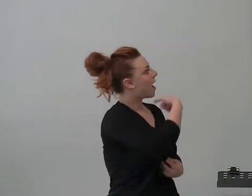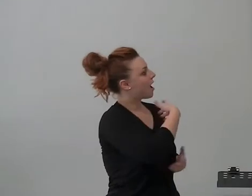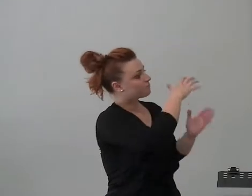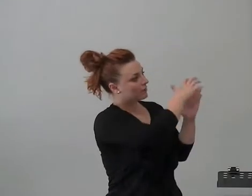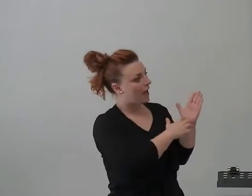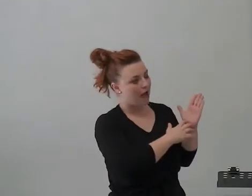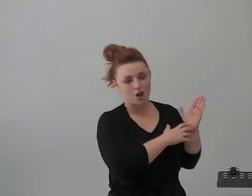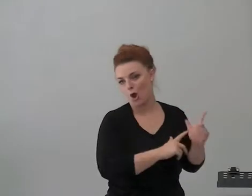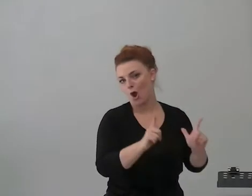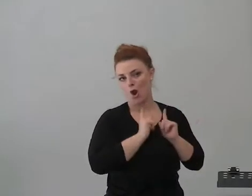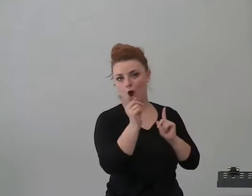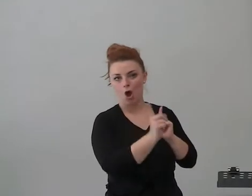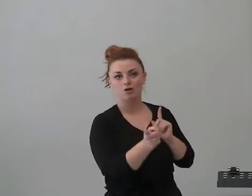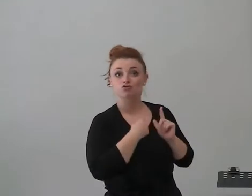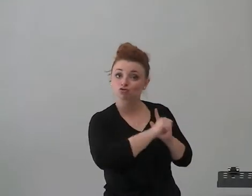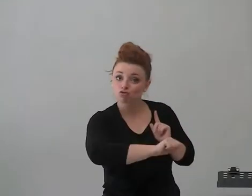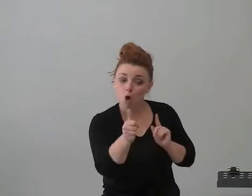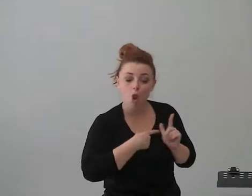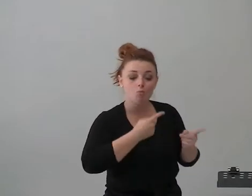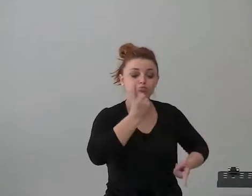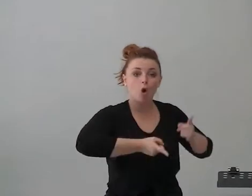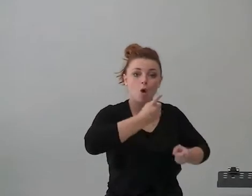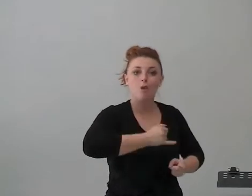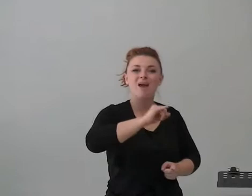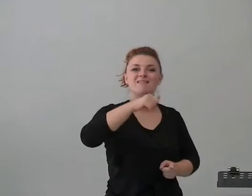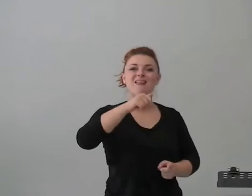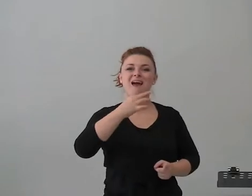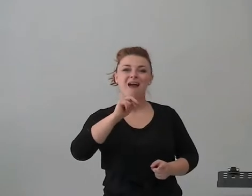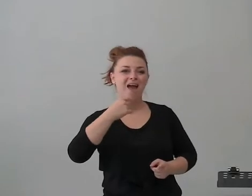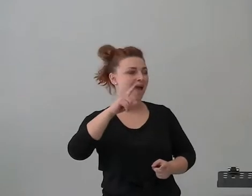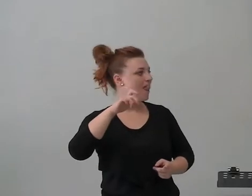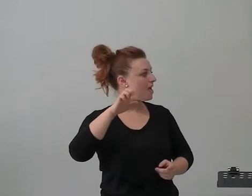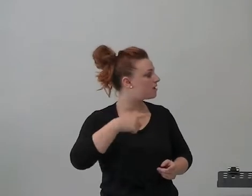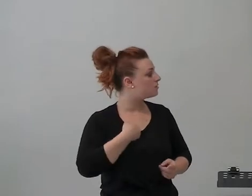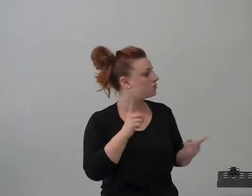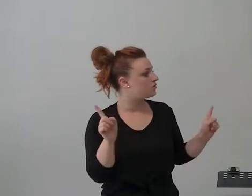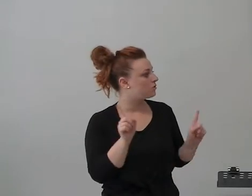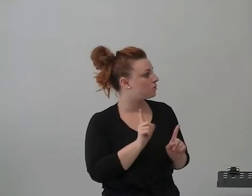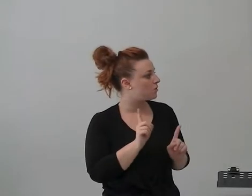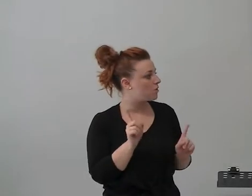si applica solo ad Israele. O anche noi dobbiamo essere fruttuosi?